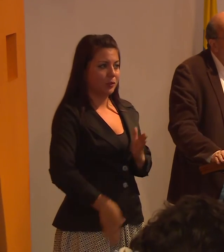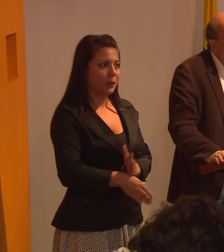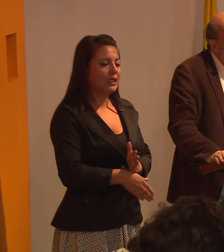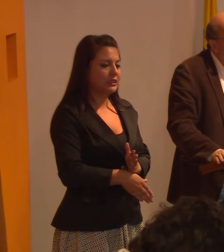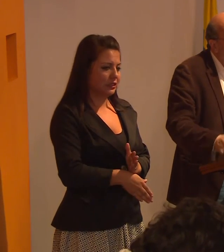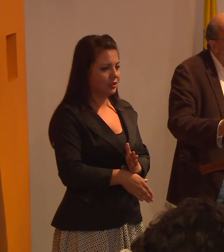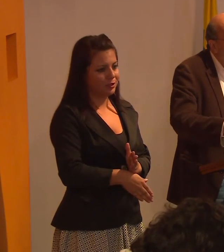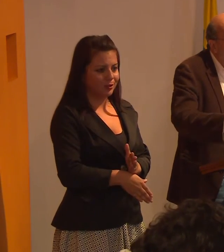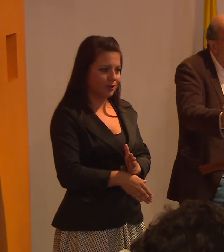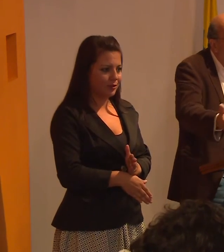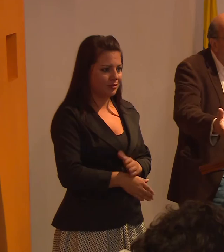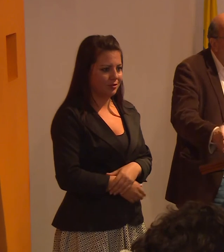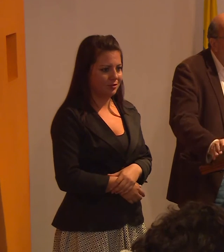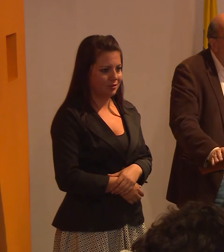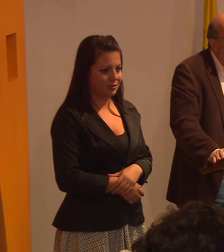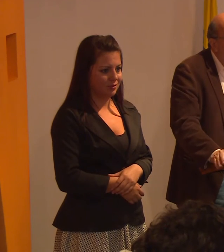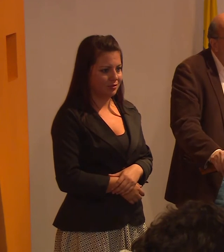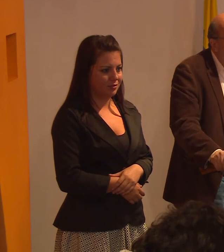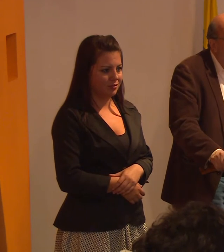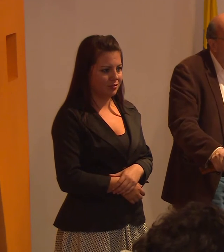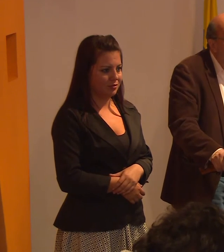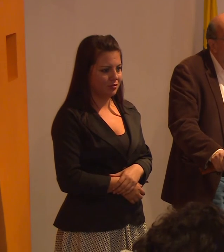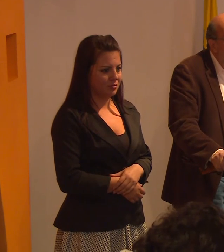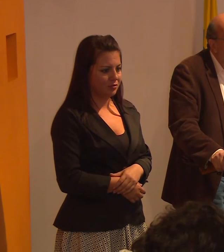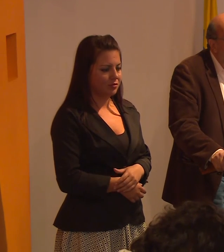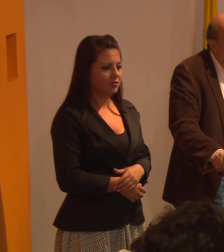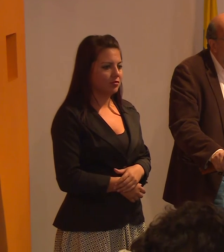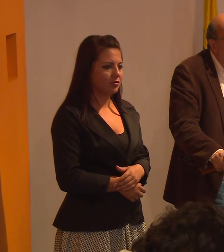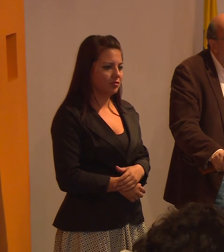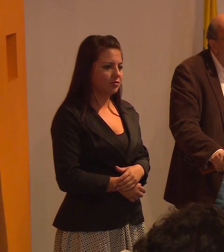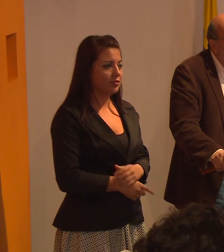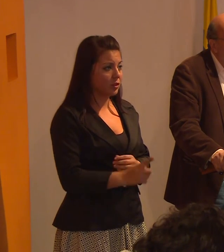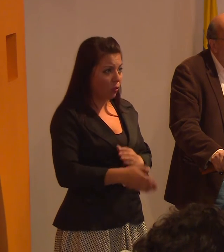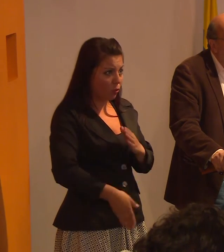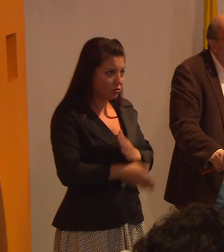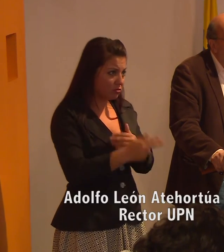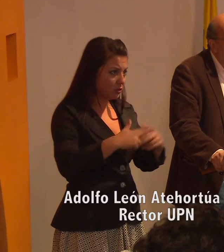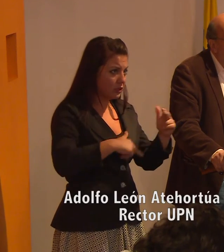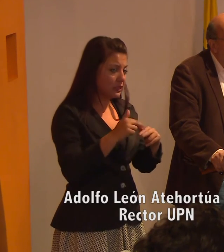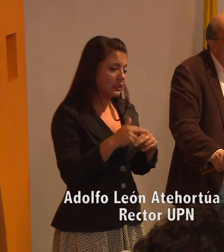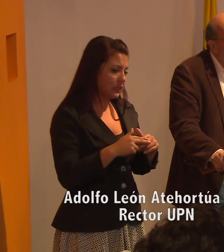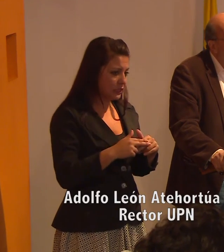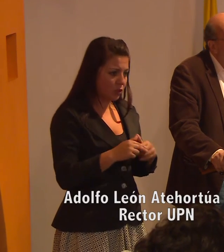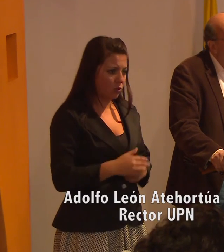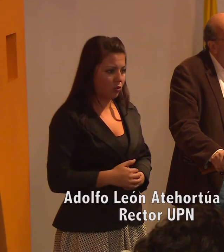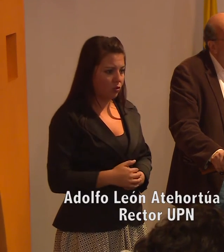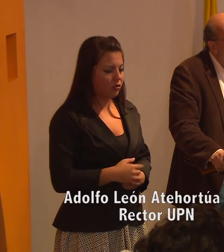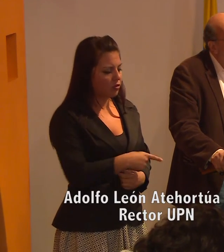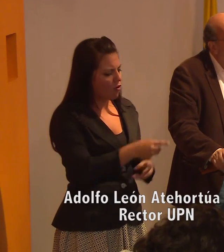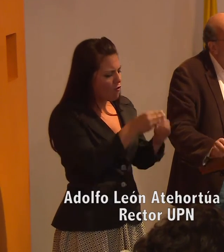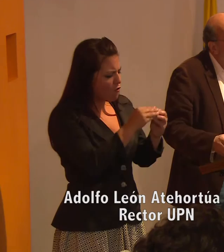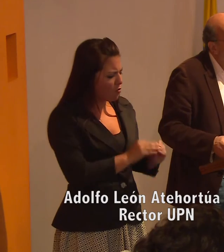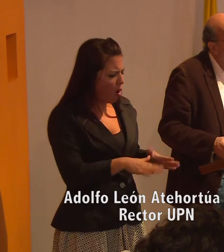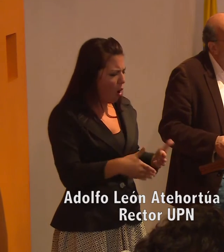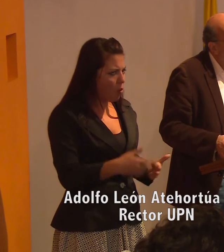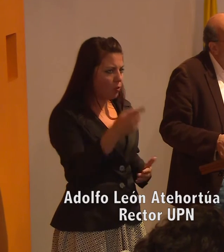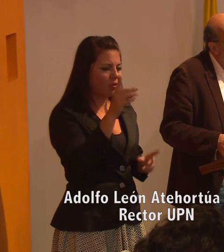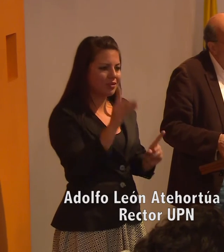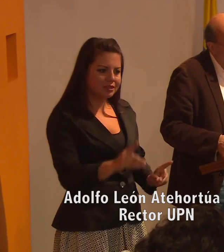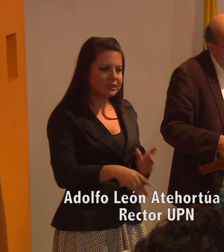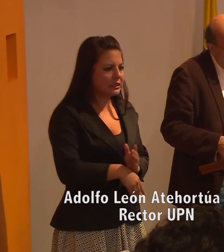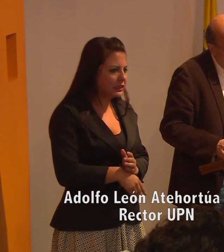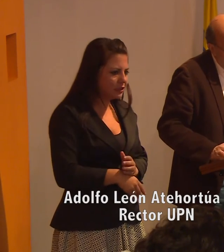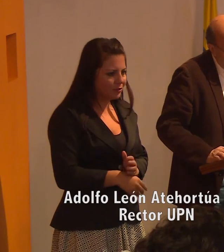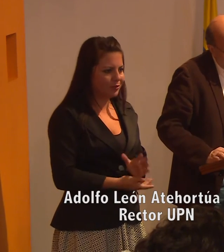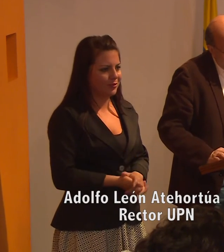contrato, decida sobre la continuidad de la obra y sobre las maneras en que vamos